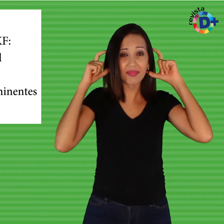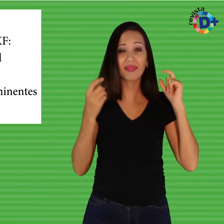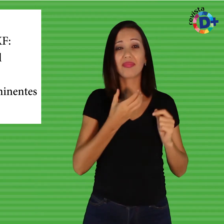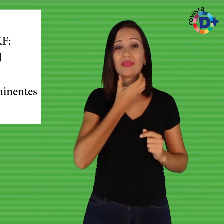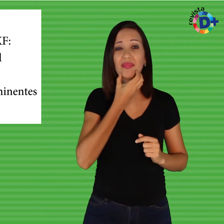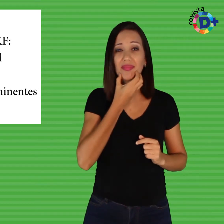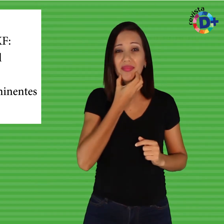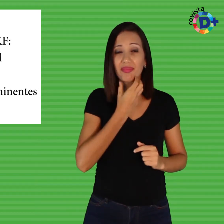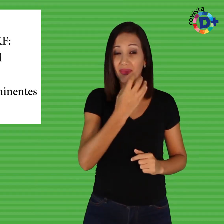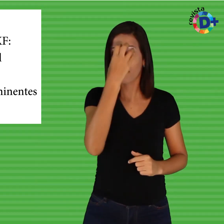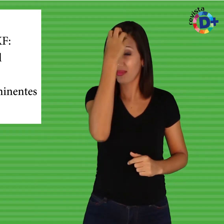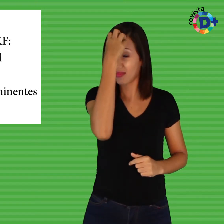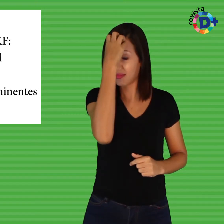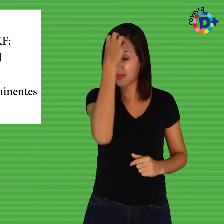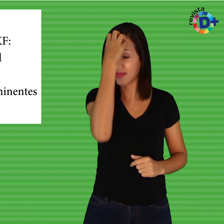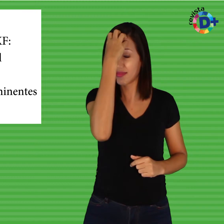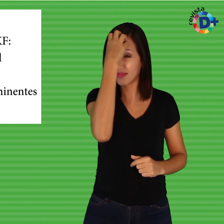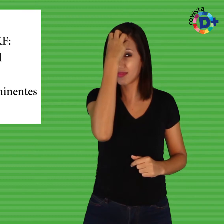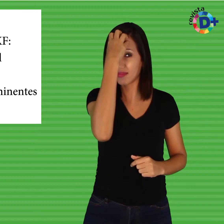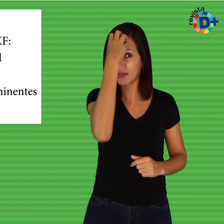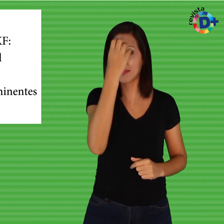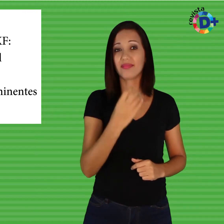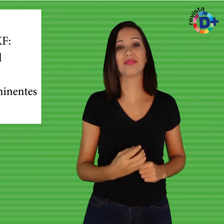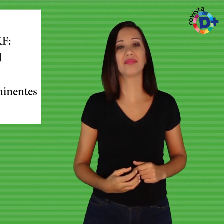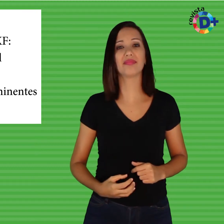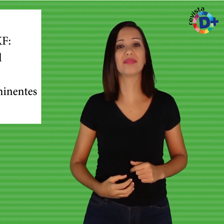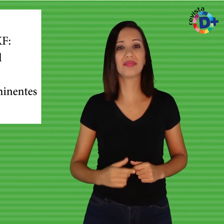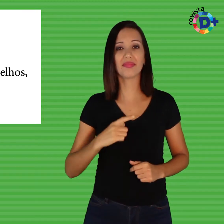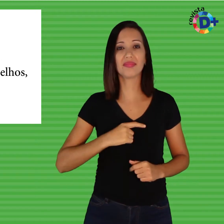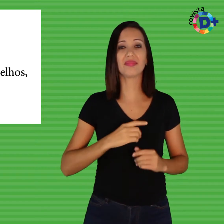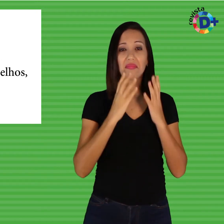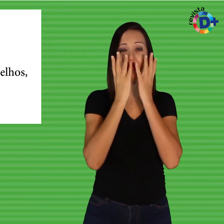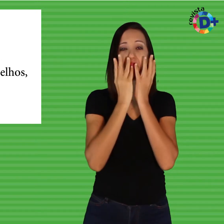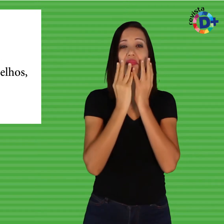orelhas, queixo e testa proeminentes, face alongada,